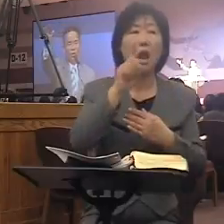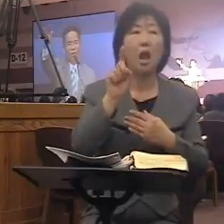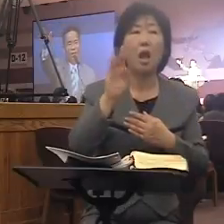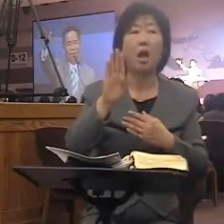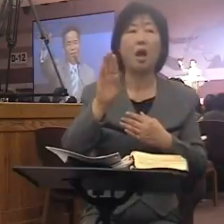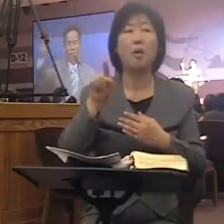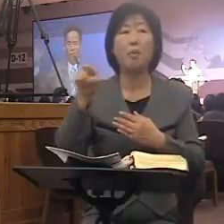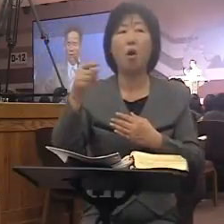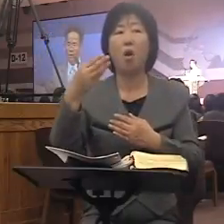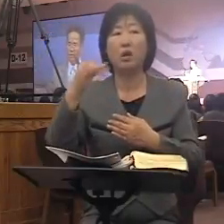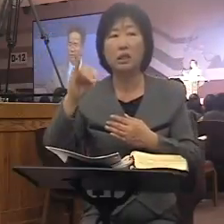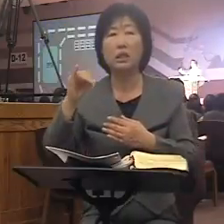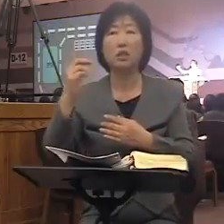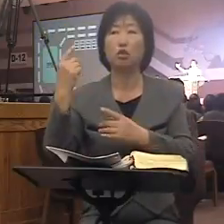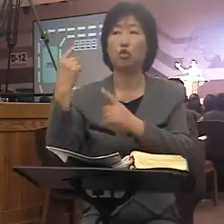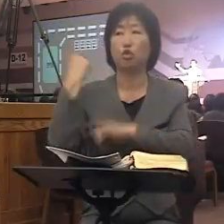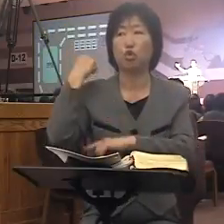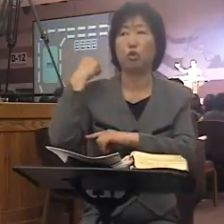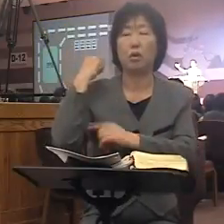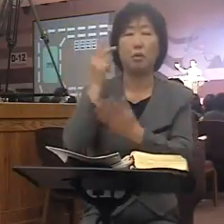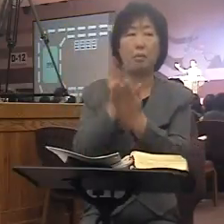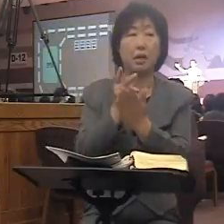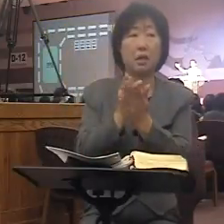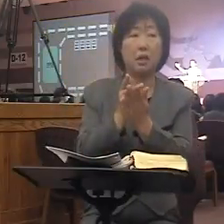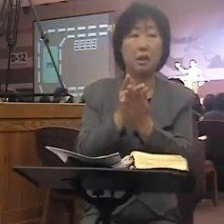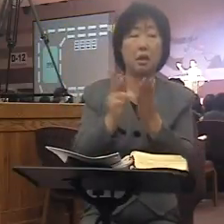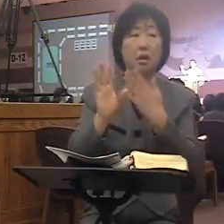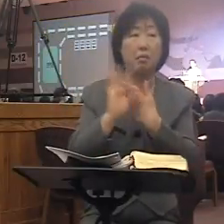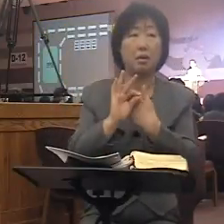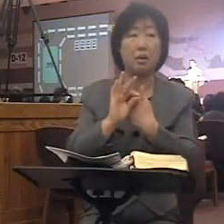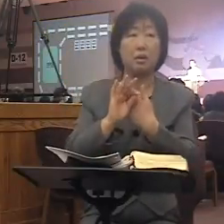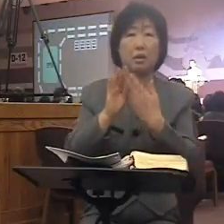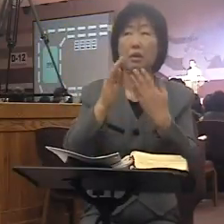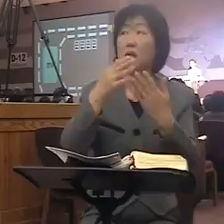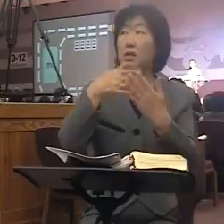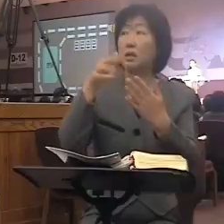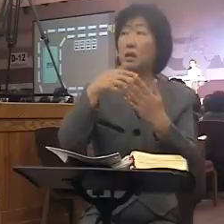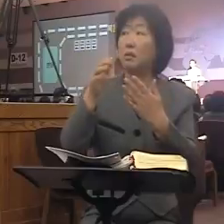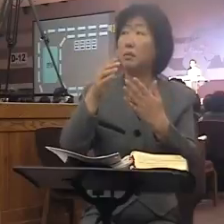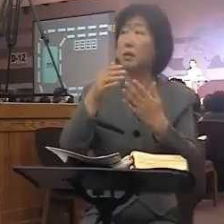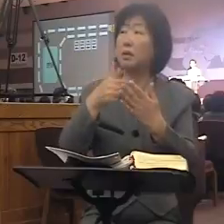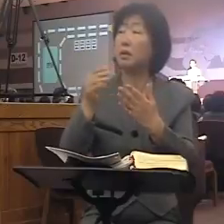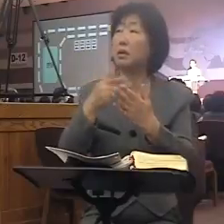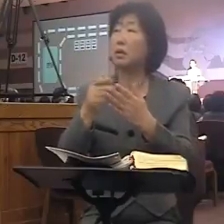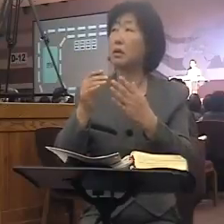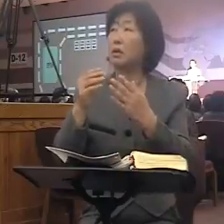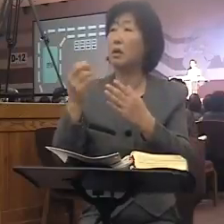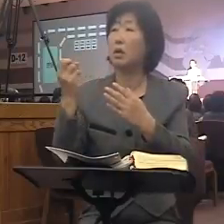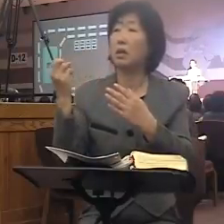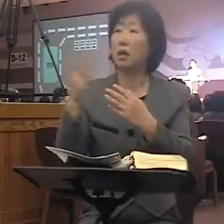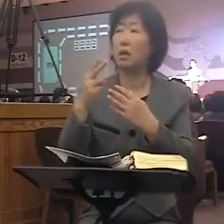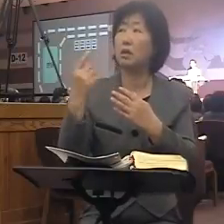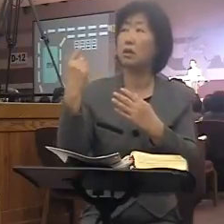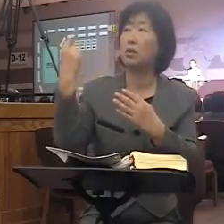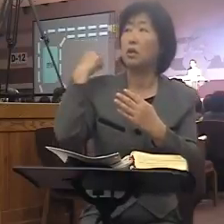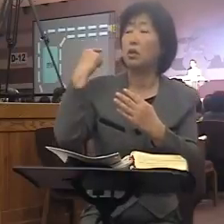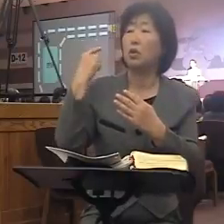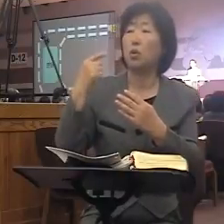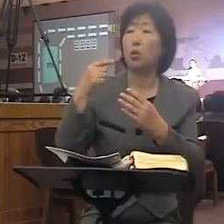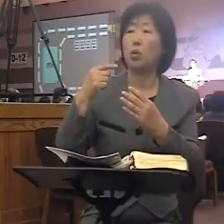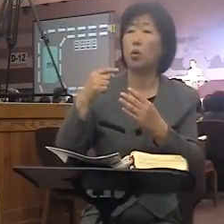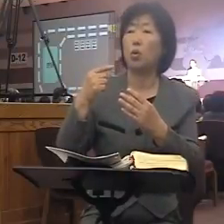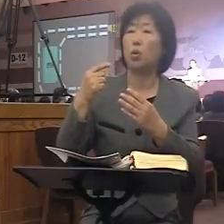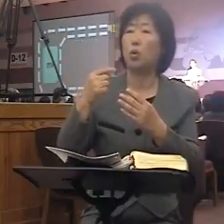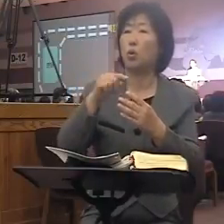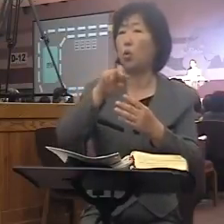뒤쪽 마당에 파킹을 하셨다면 이제 저 그림을 좀 보십시오. 다시 뒤로 나오실 수는 없고요.